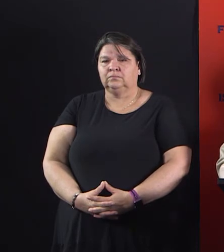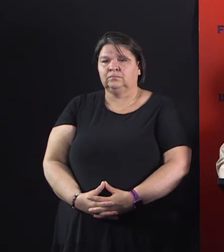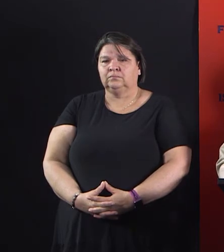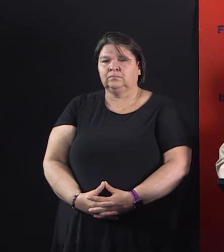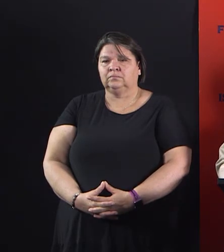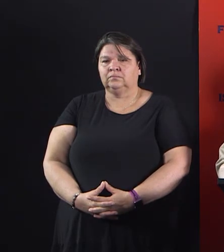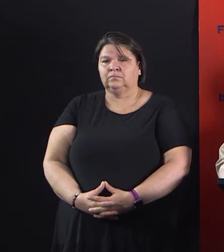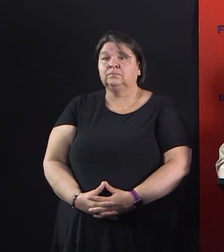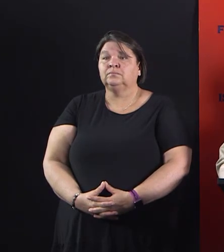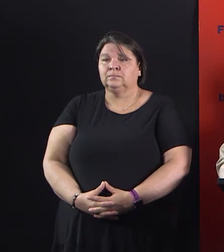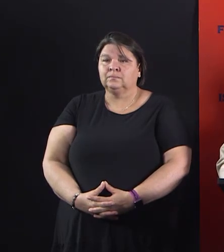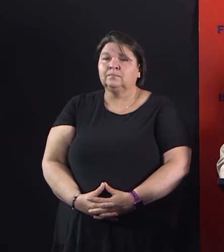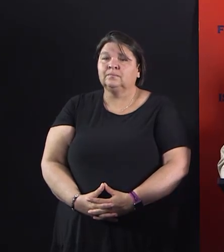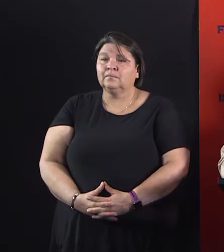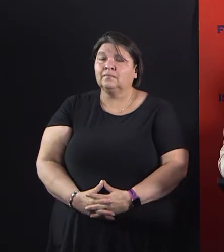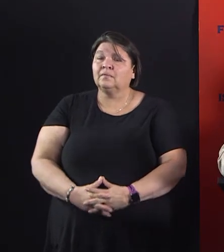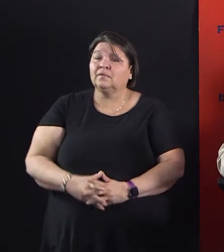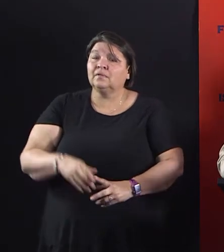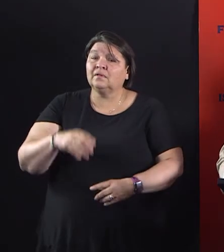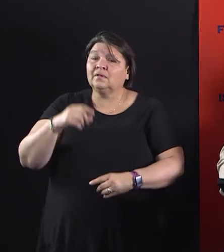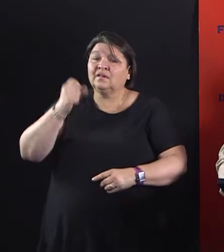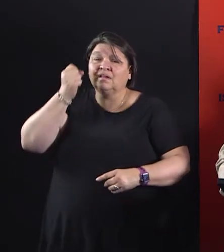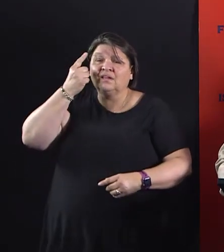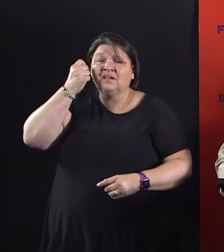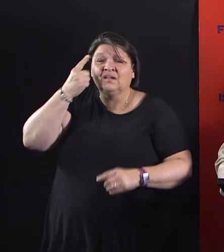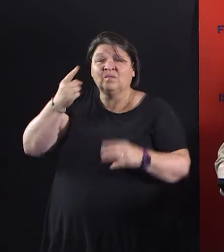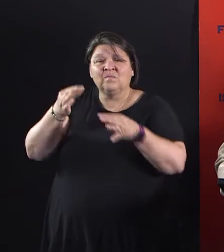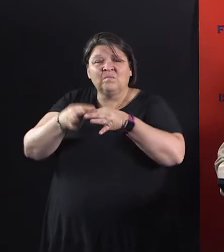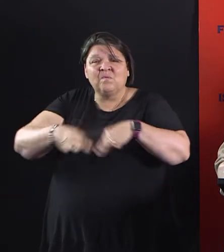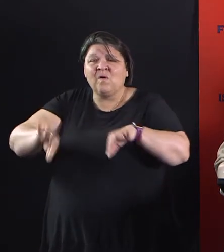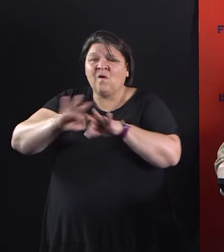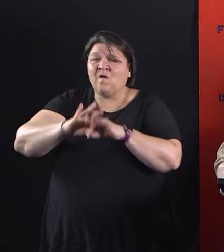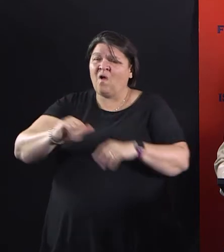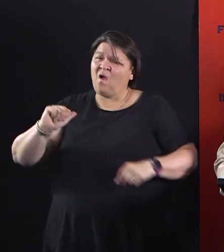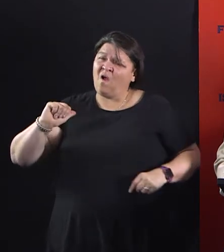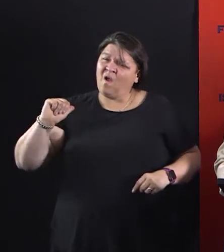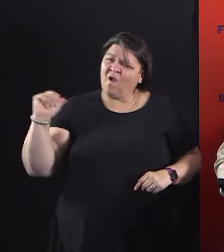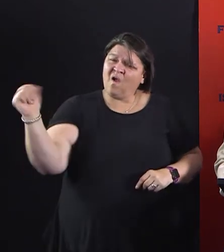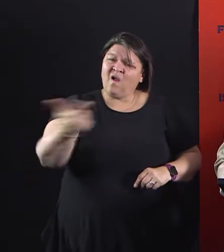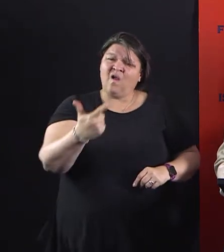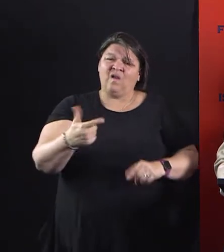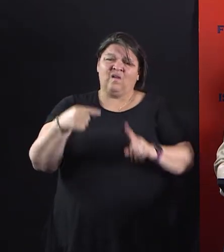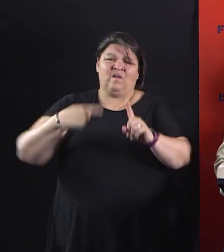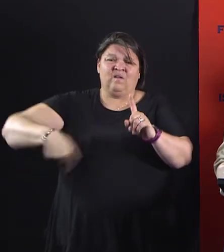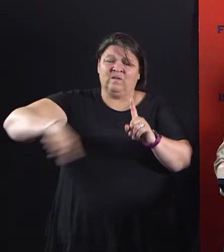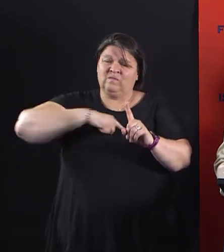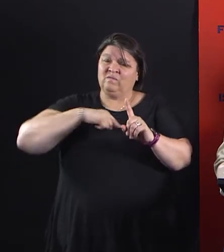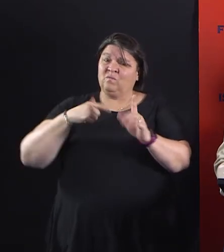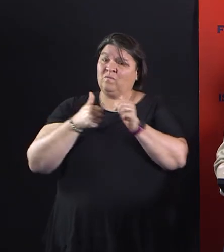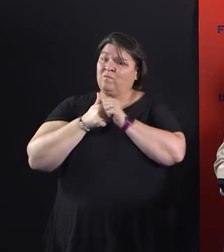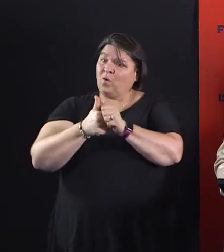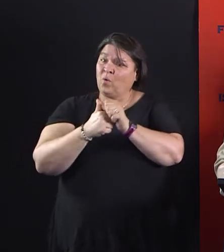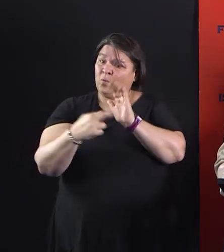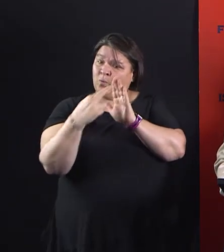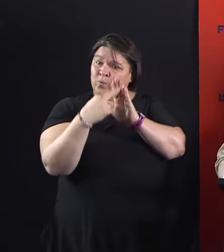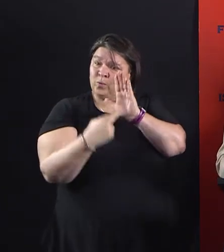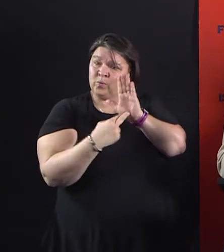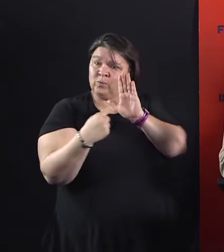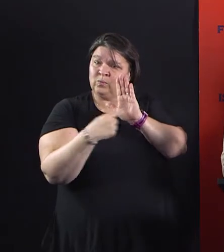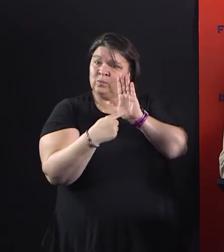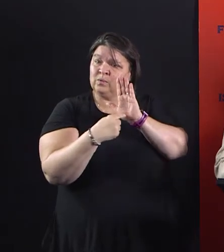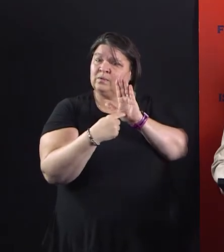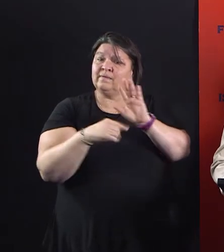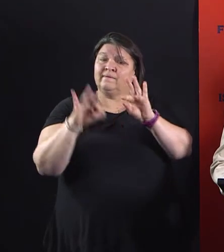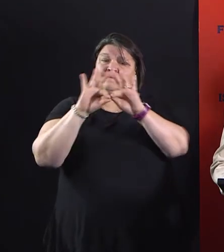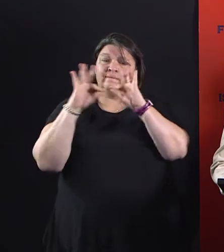is for every one of you to comply and only be around your family and only go out when absolutely essential.